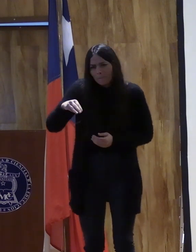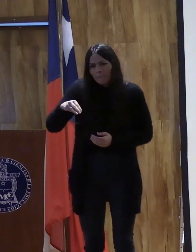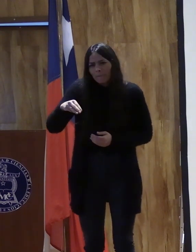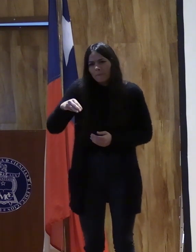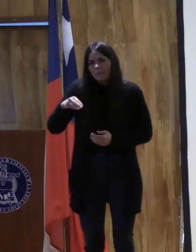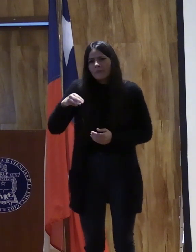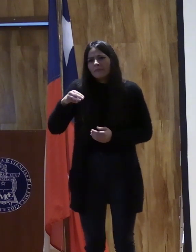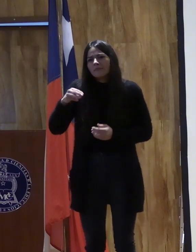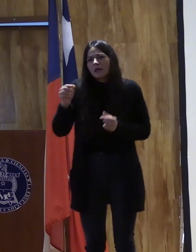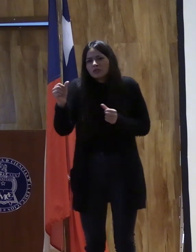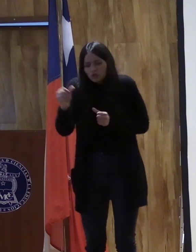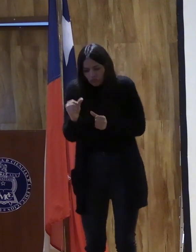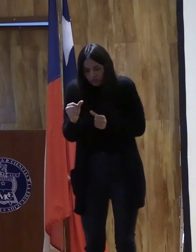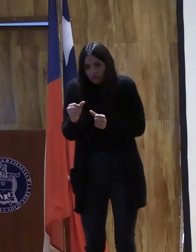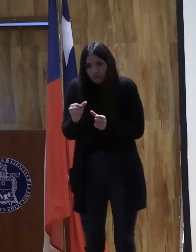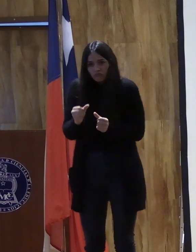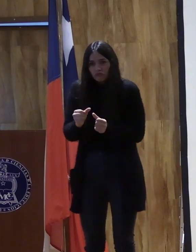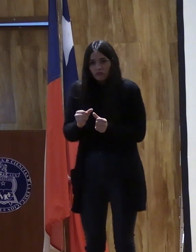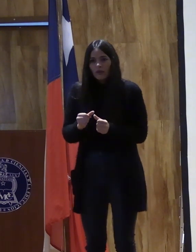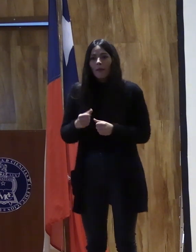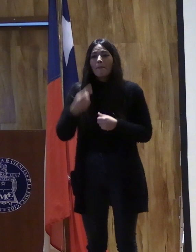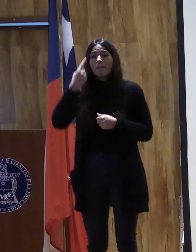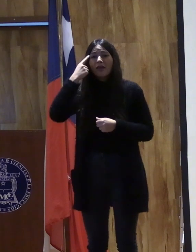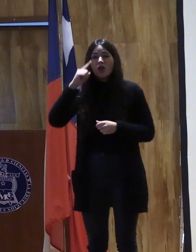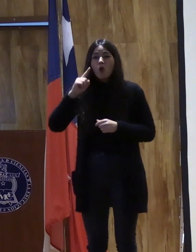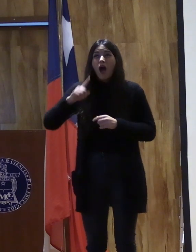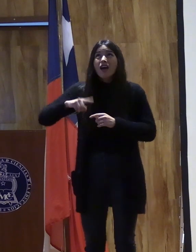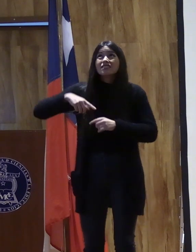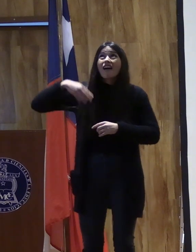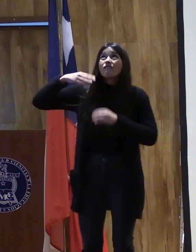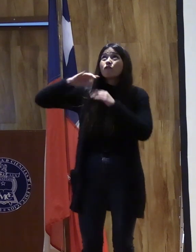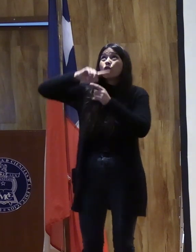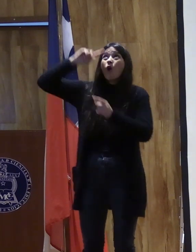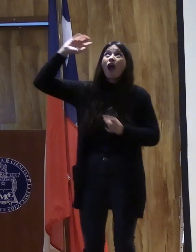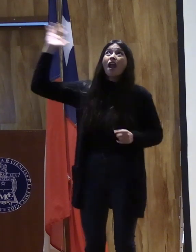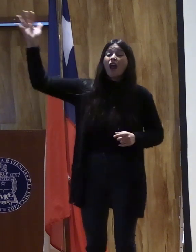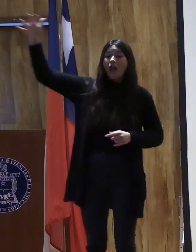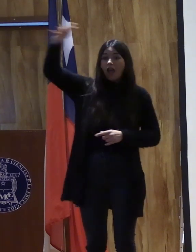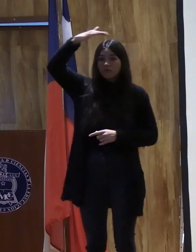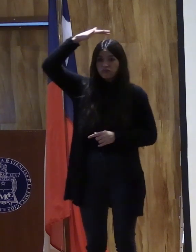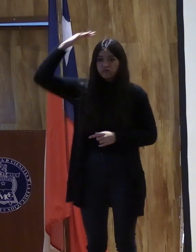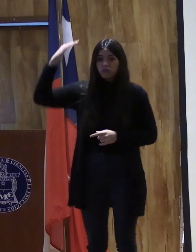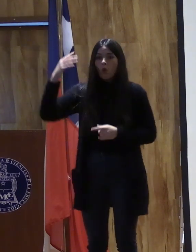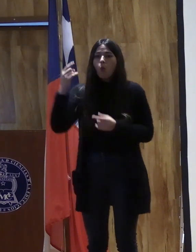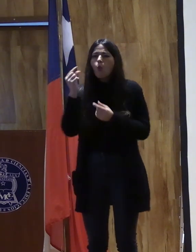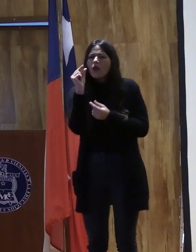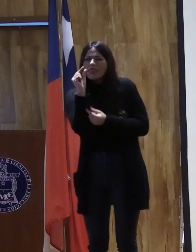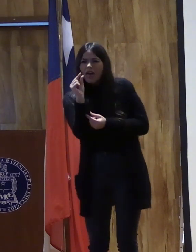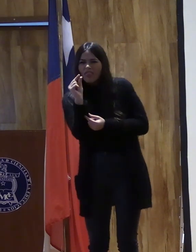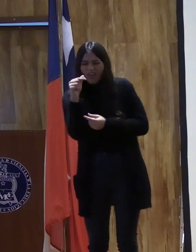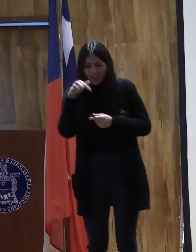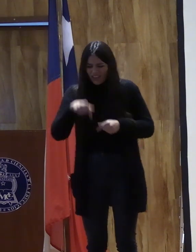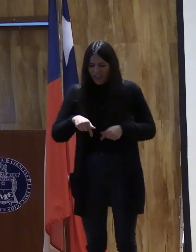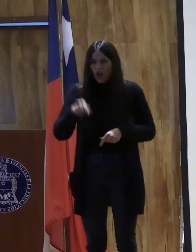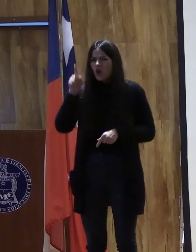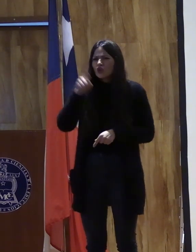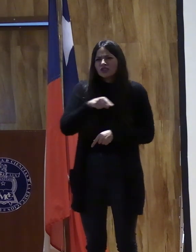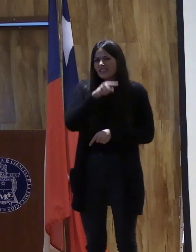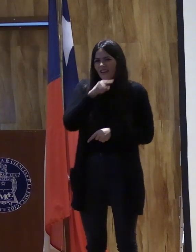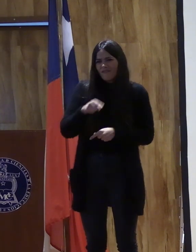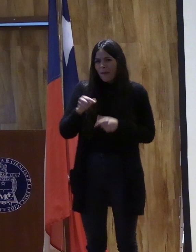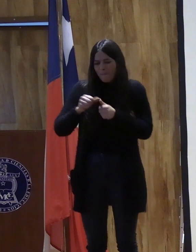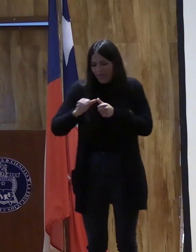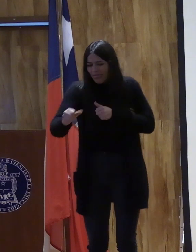milímetro. Pero cuando uno se va para afuera, las unidades que son muy lógicas acá no se aplican